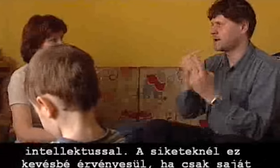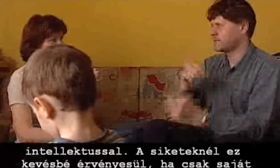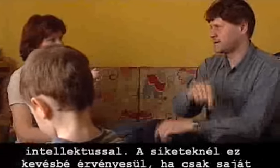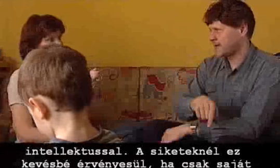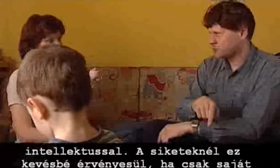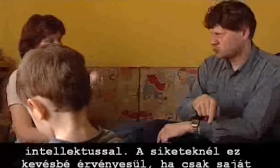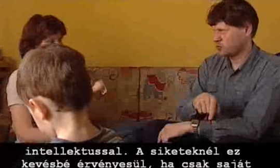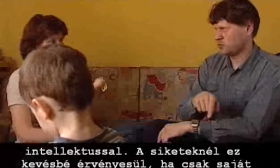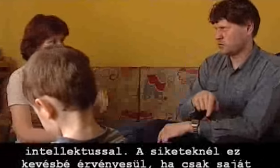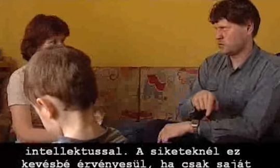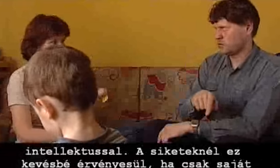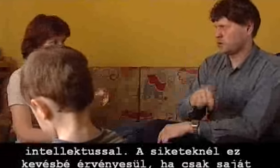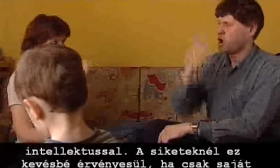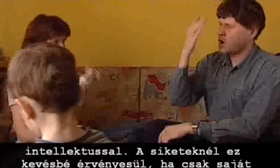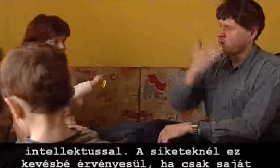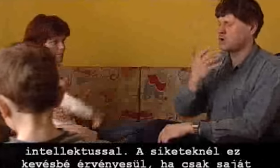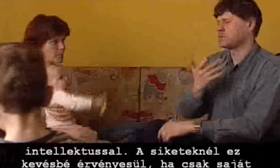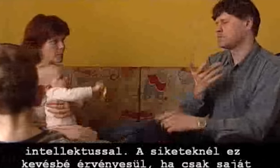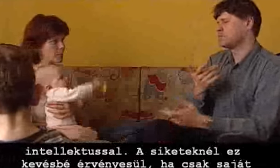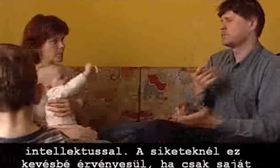Siketeknél ez kevésbé érvényesül.